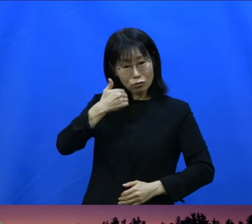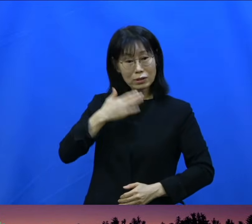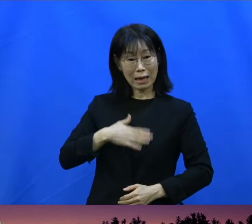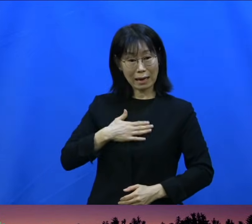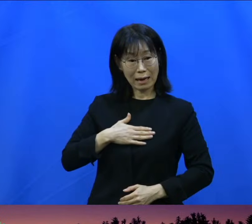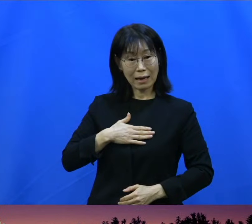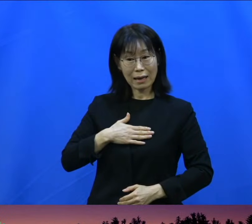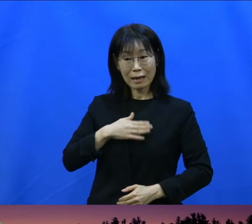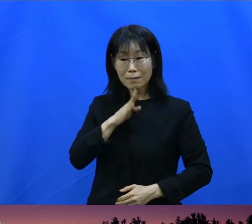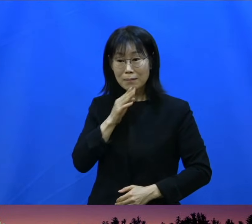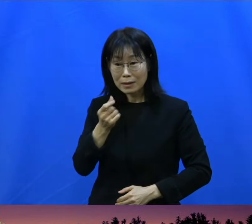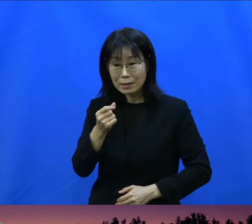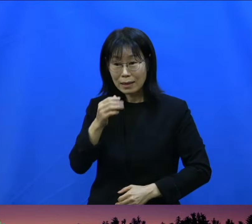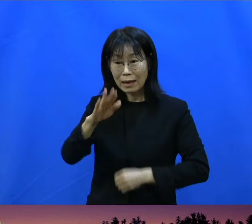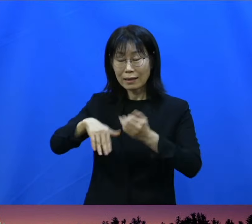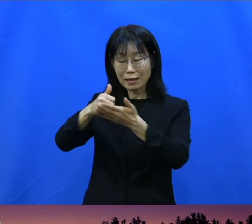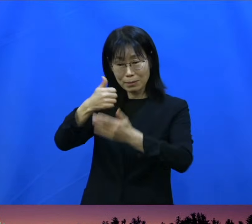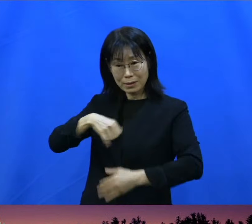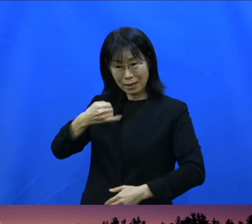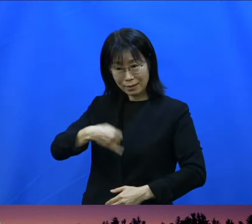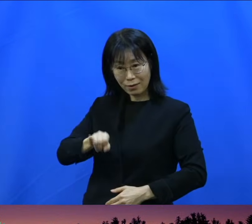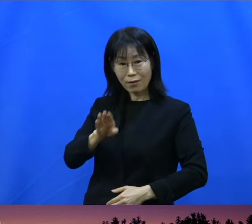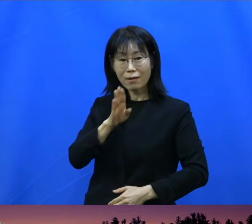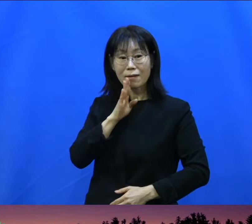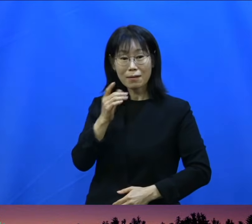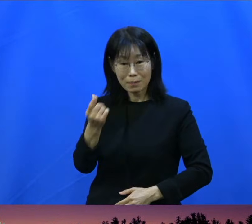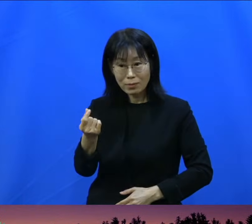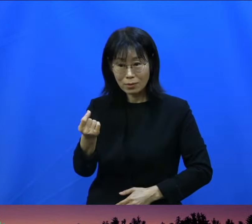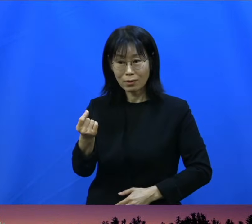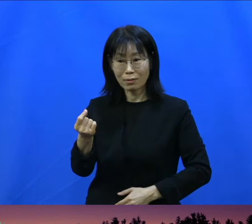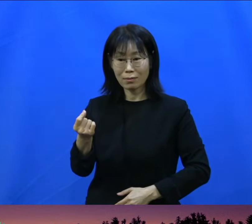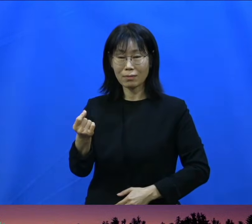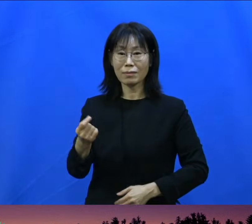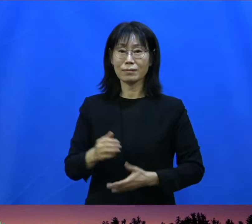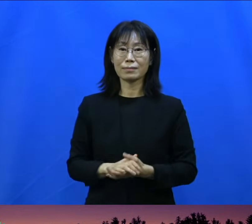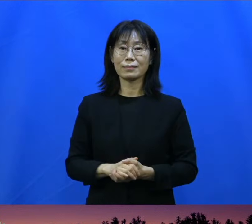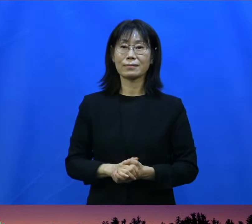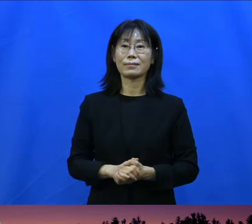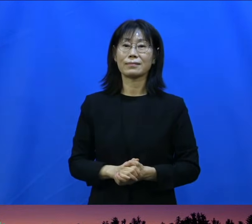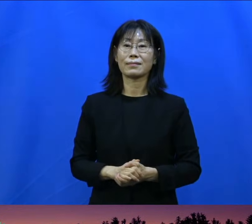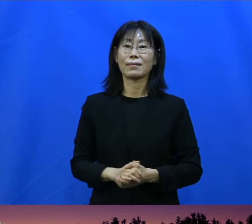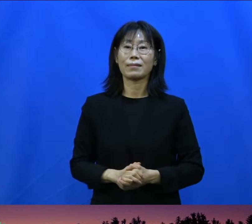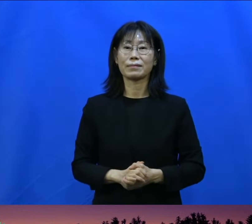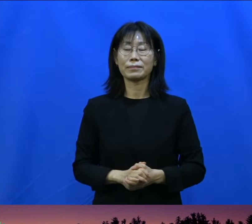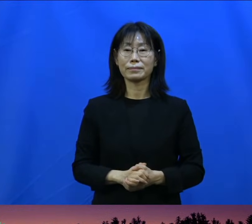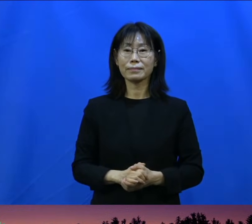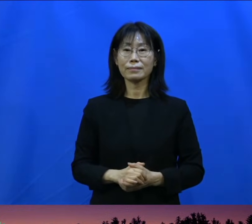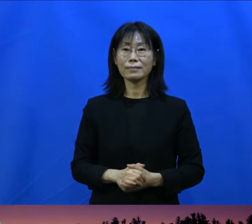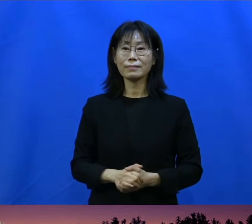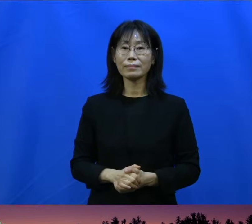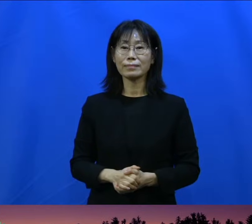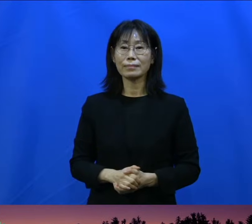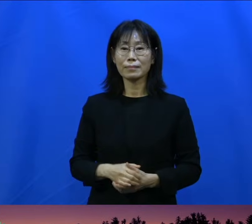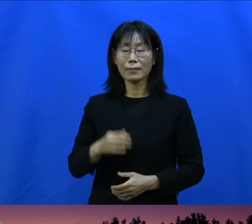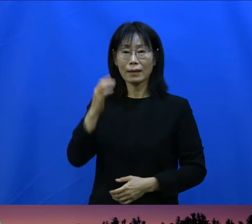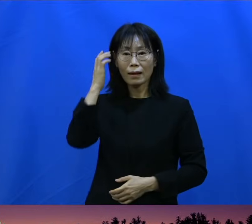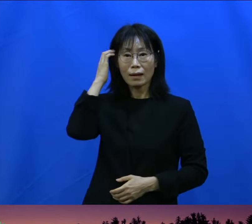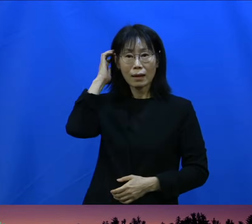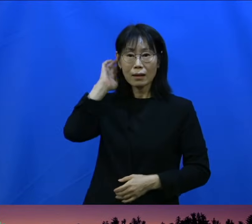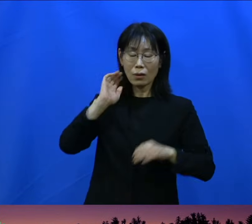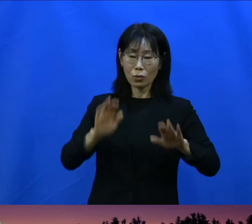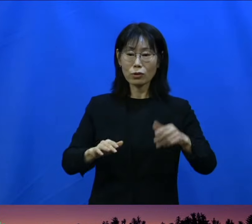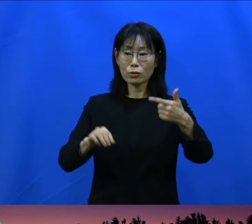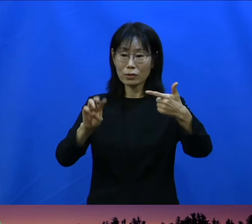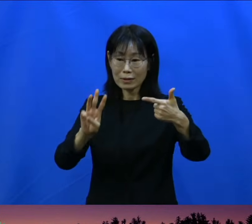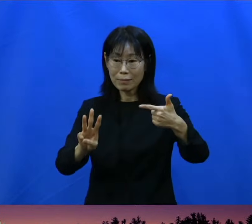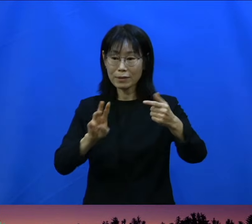자, 천사를 통해서 알려진 하나님을 이제 만나요. 만나면서 이제 본인이 누군가를 알게 되죠. 오늘 3절에